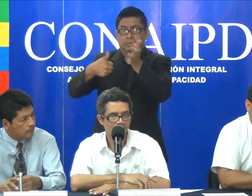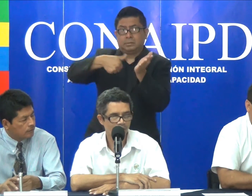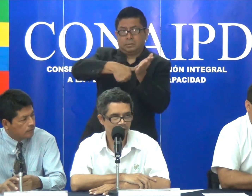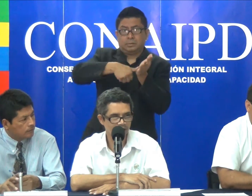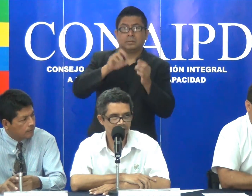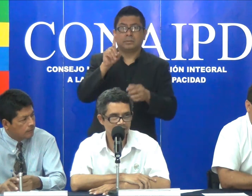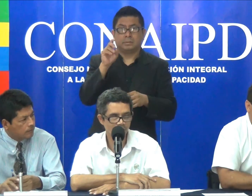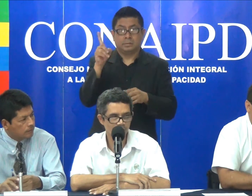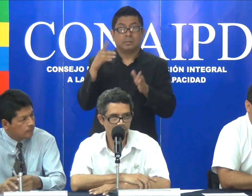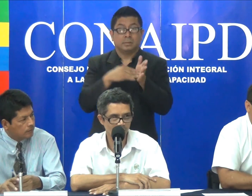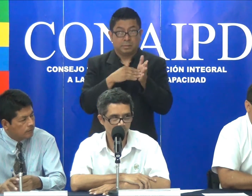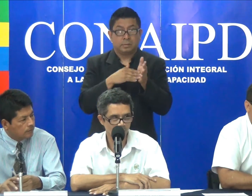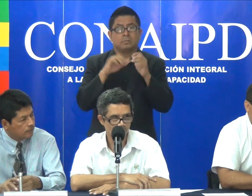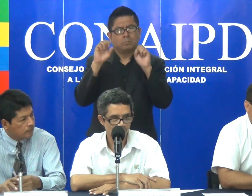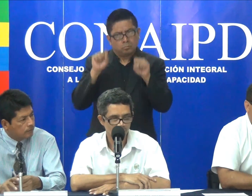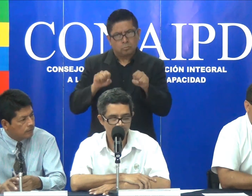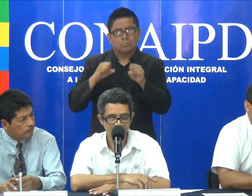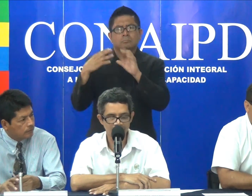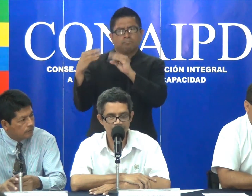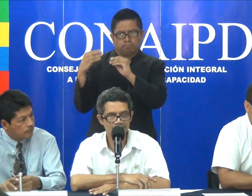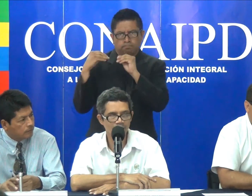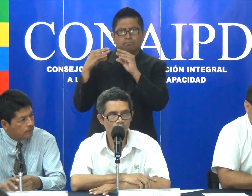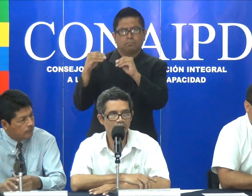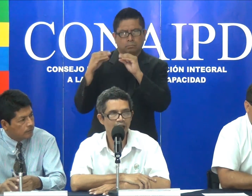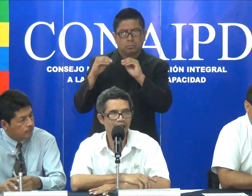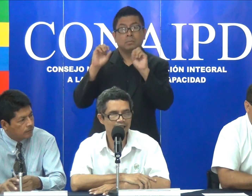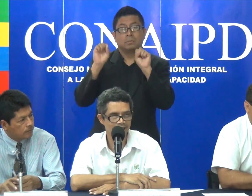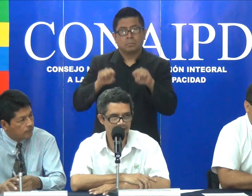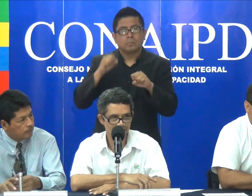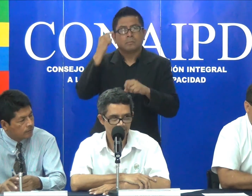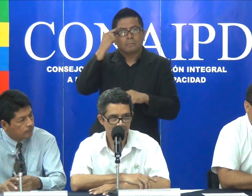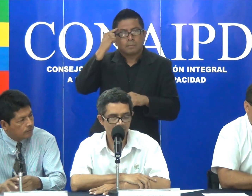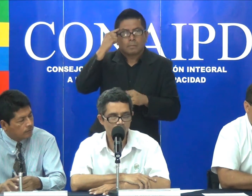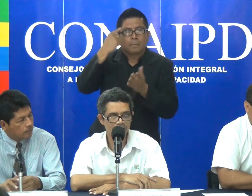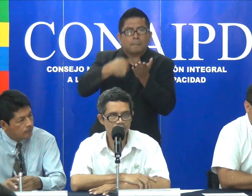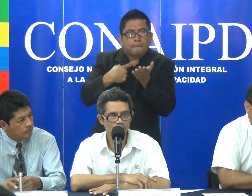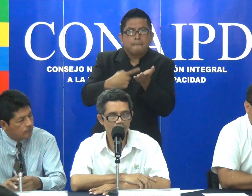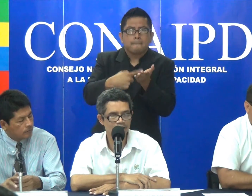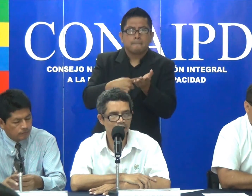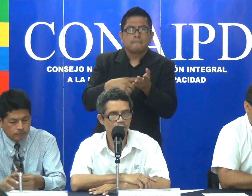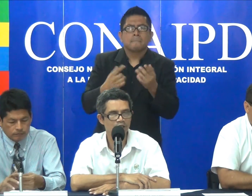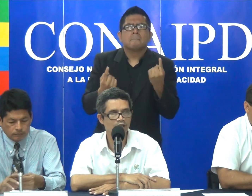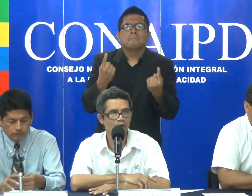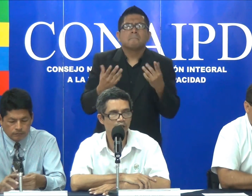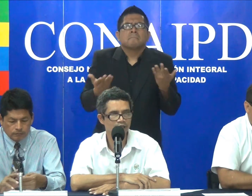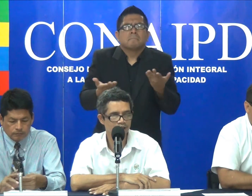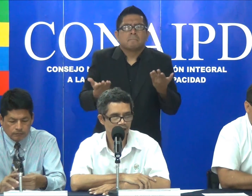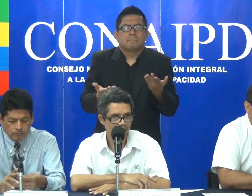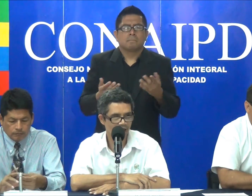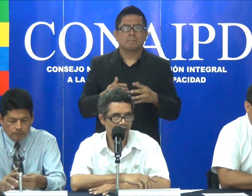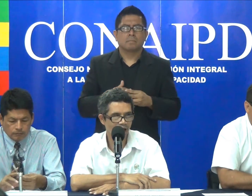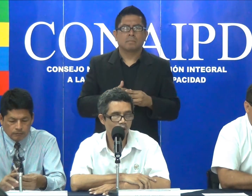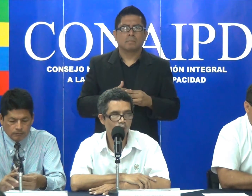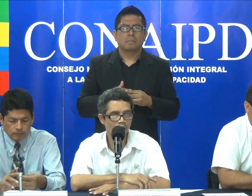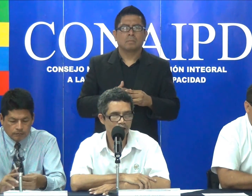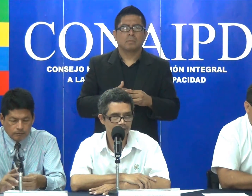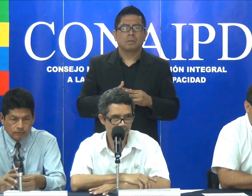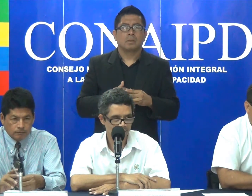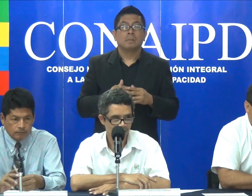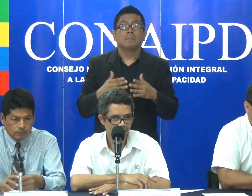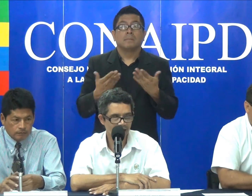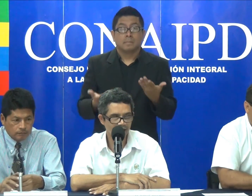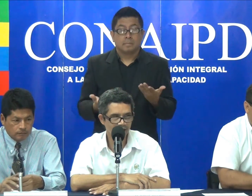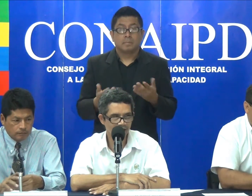Tecla para que exista un diálogo, para que exista un análisis de cuáles son las situaciones en las